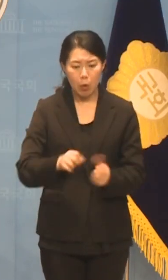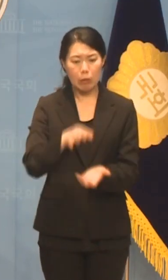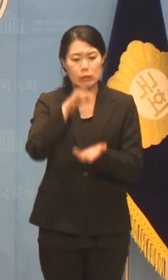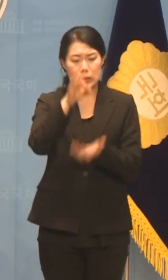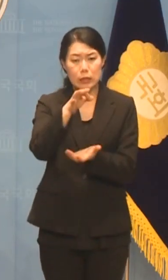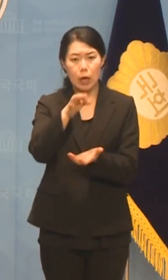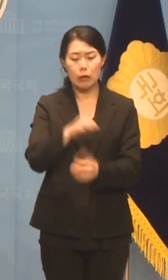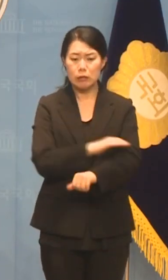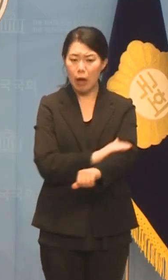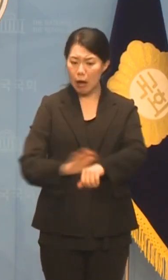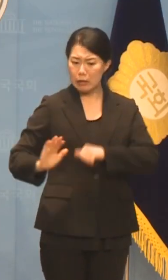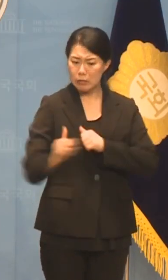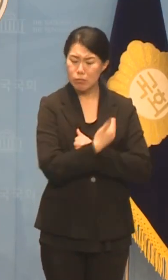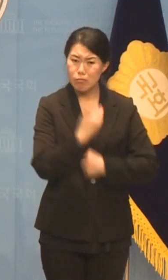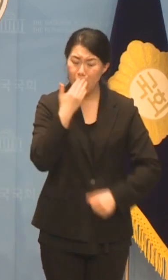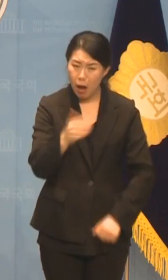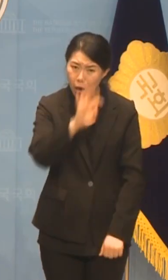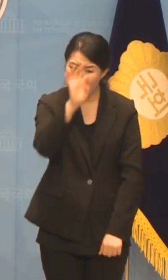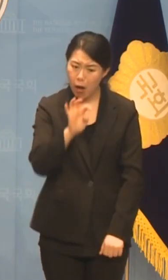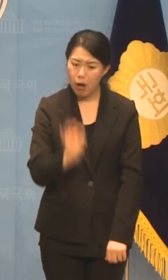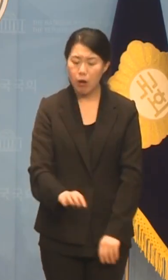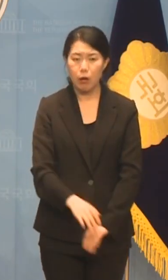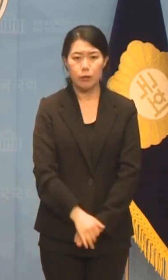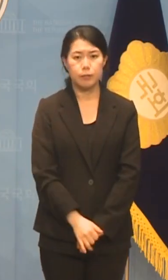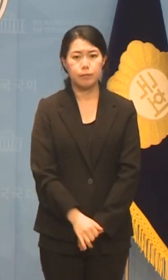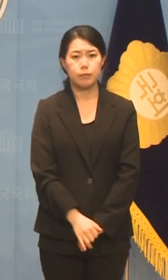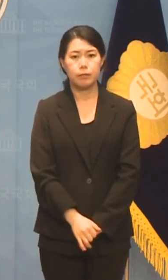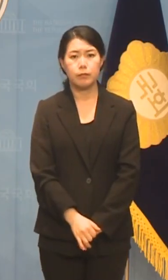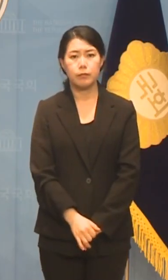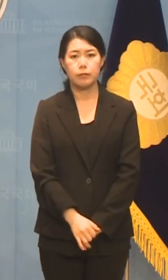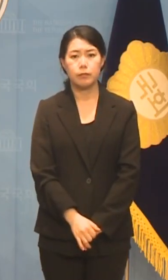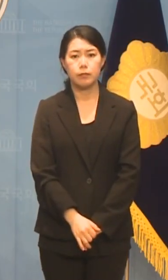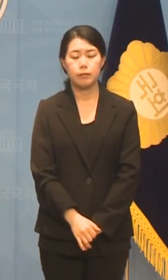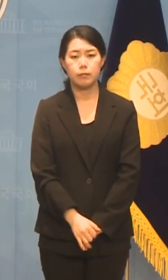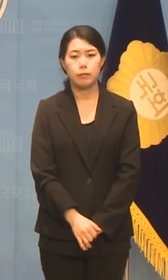재산을 제대로 보호할 수 있겠습니까?